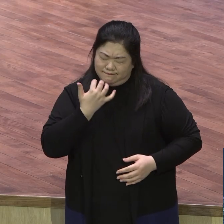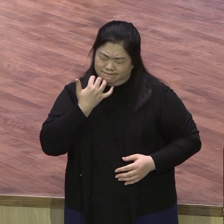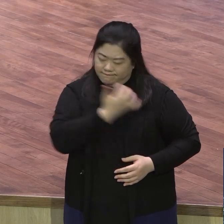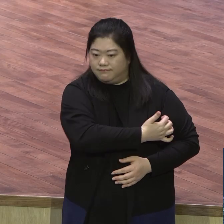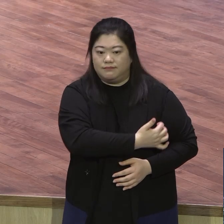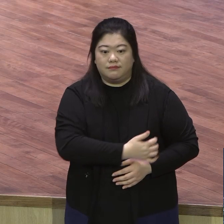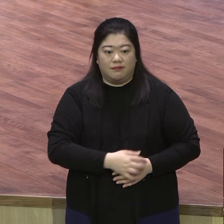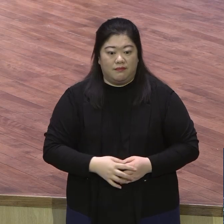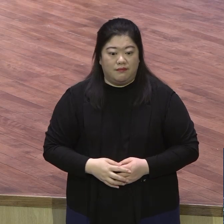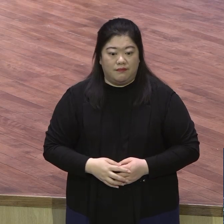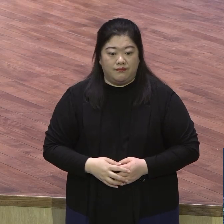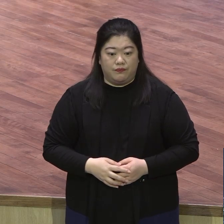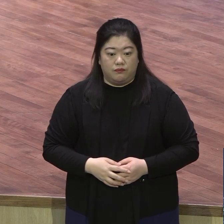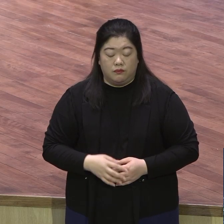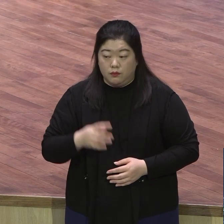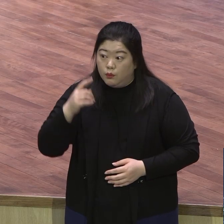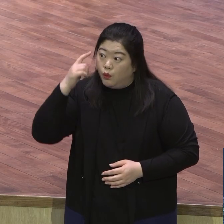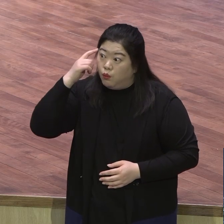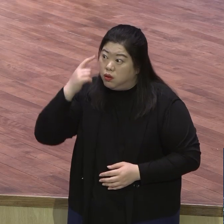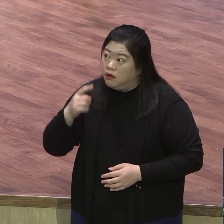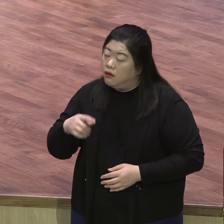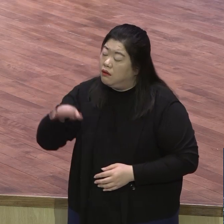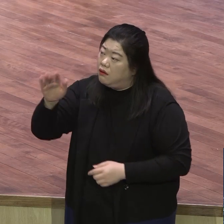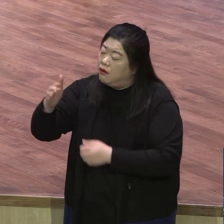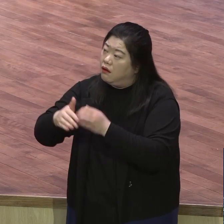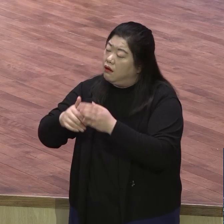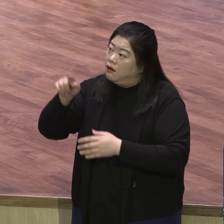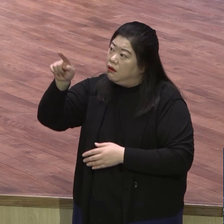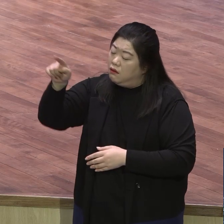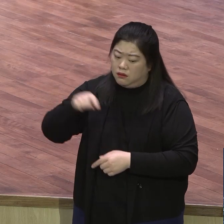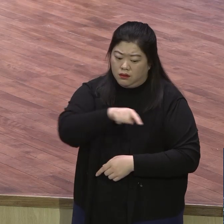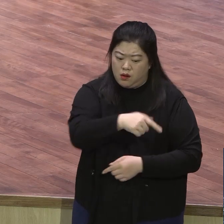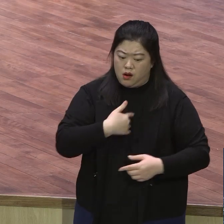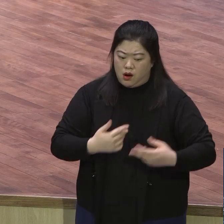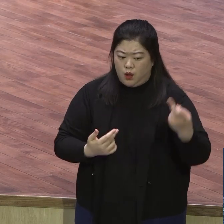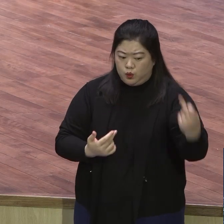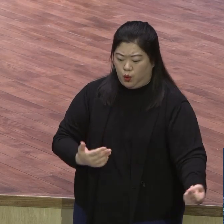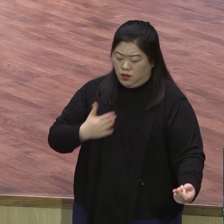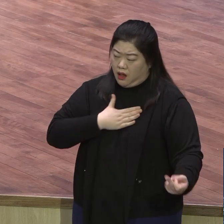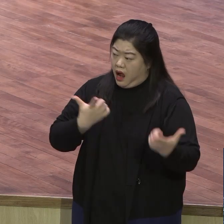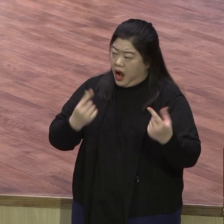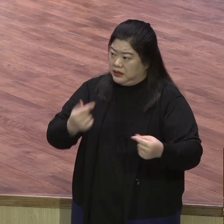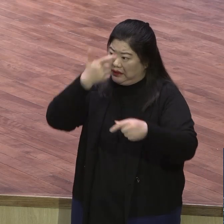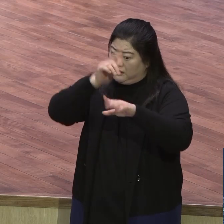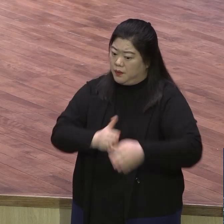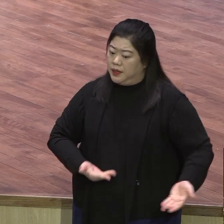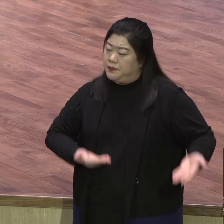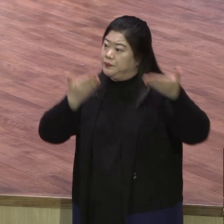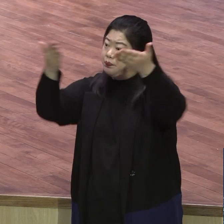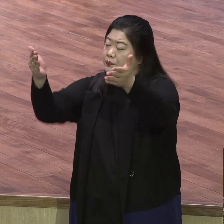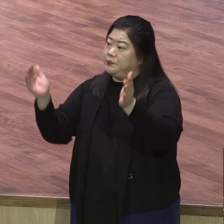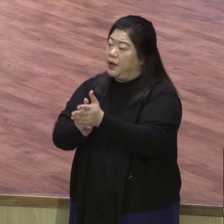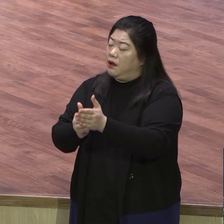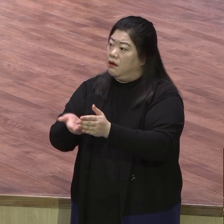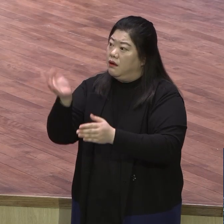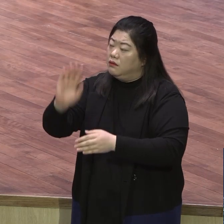안색이 변해요. 무슨 말입니까? 가인은 말이요. 문제가 왔을 때 답을